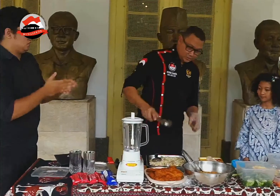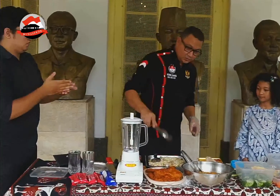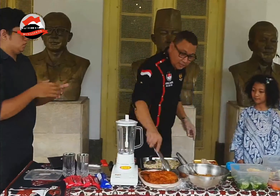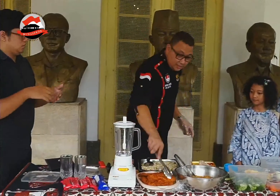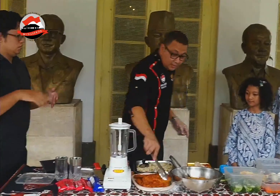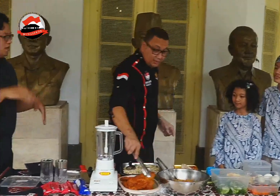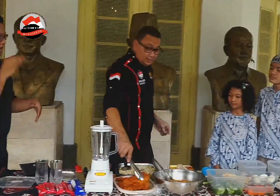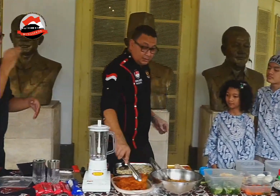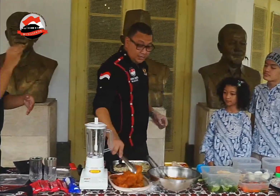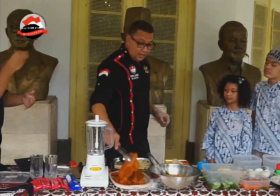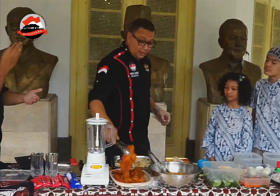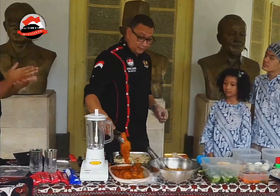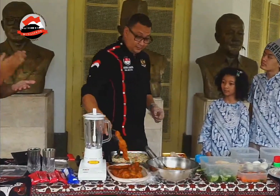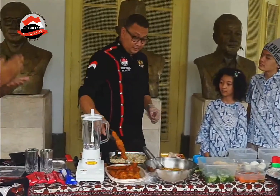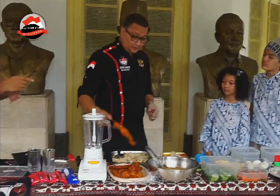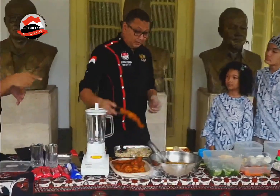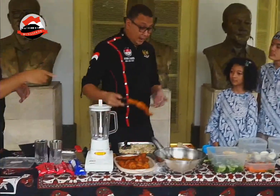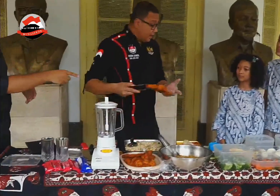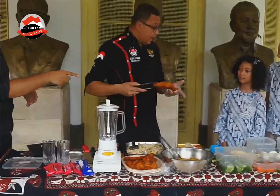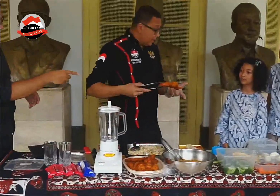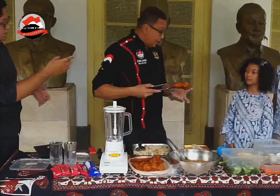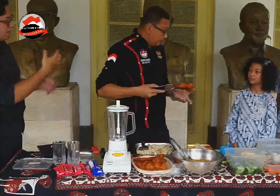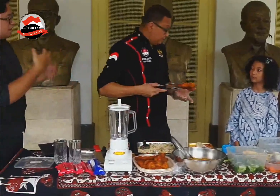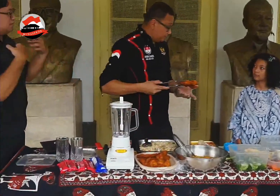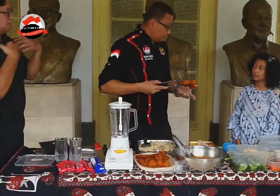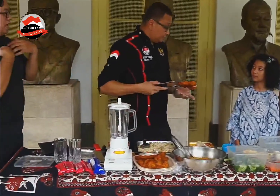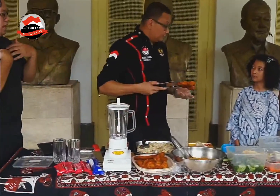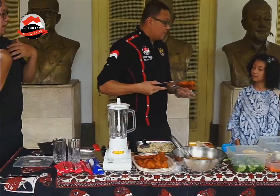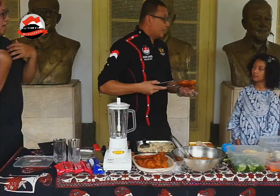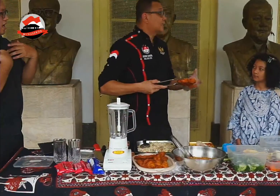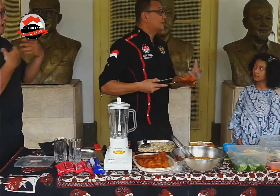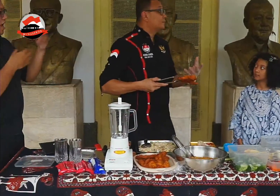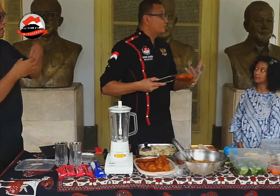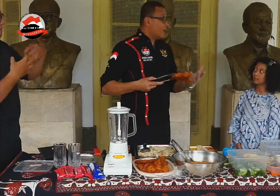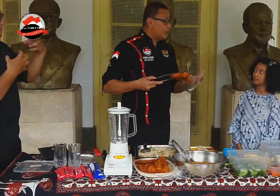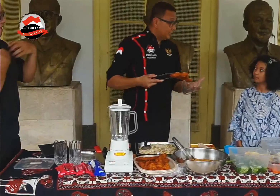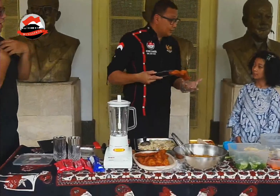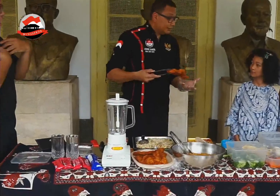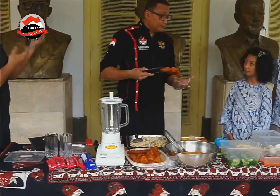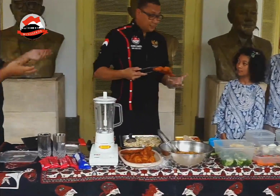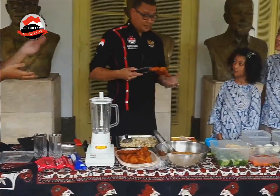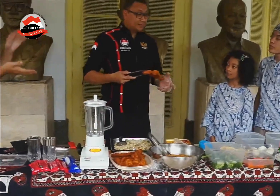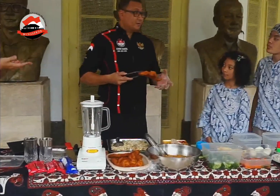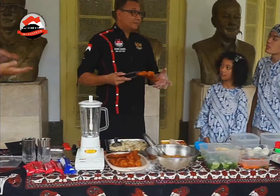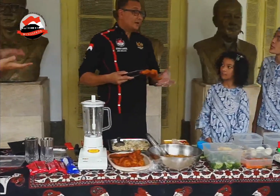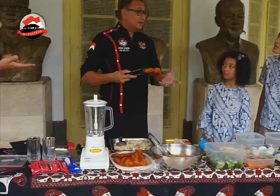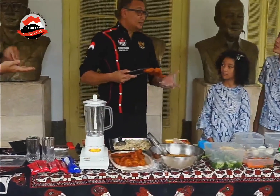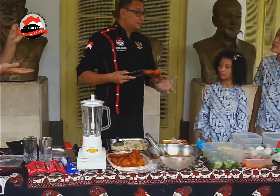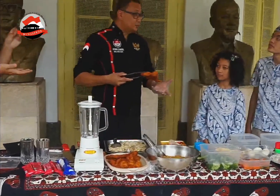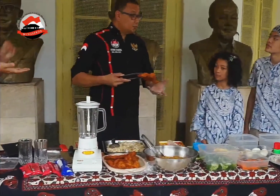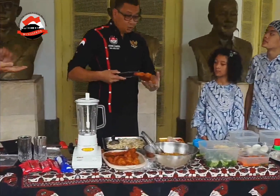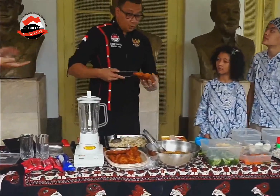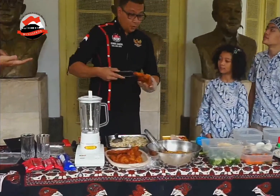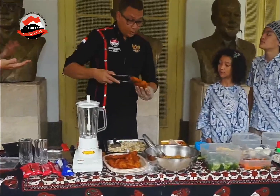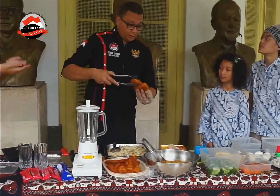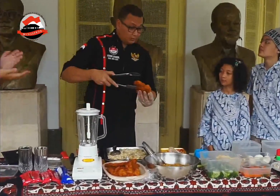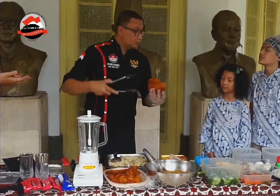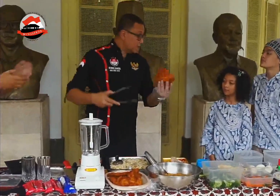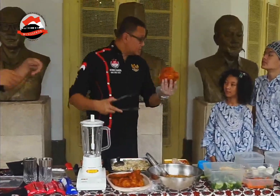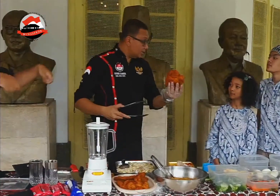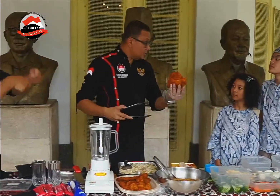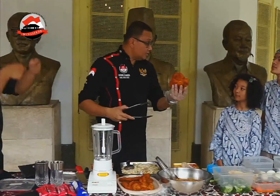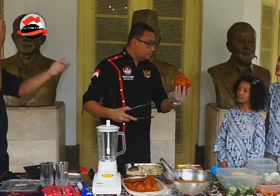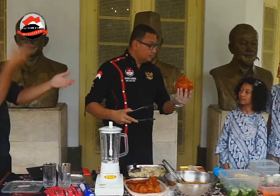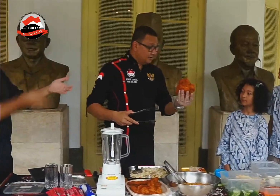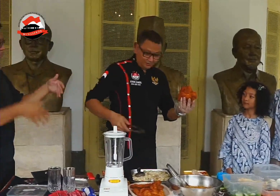chicken katsunya ini dia dada ayam pakai tepung panir sama pakai tepung digoreng.